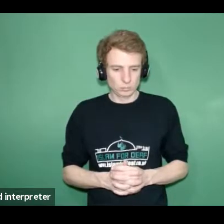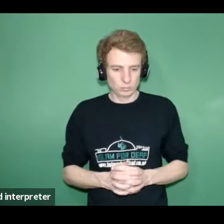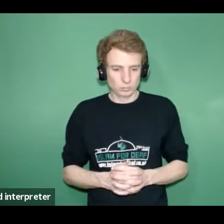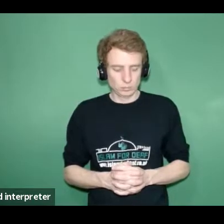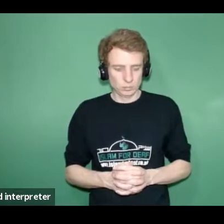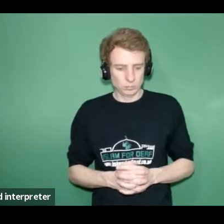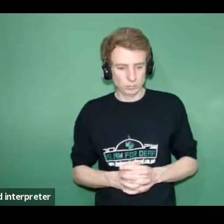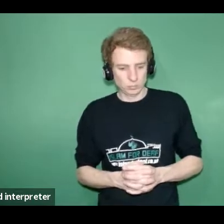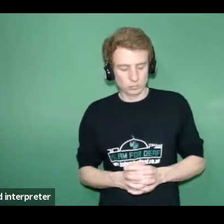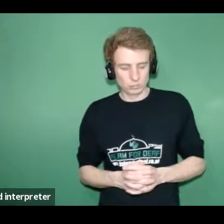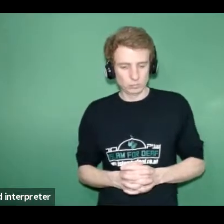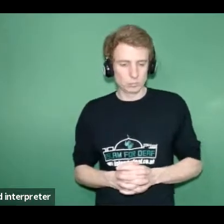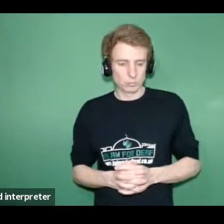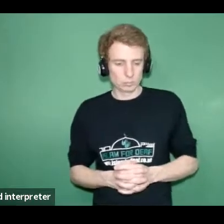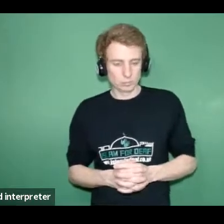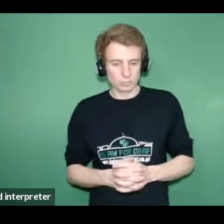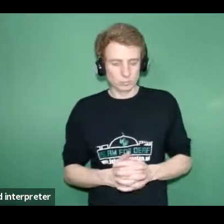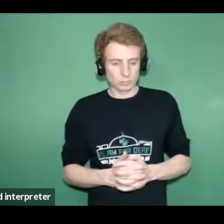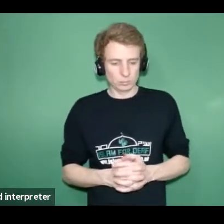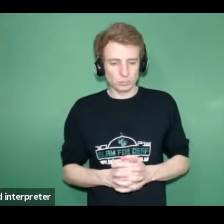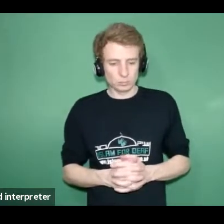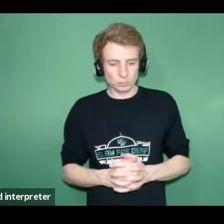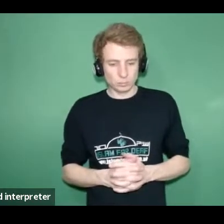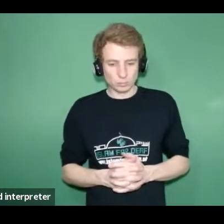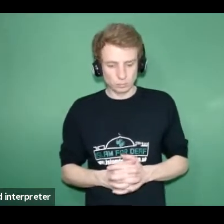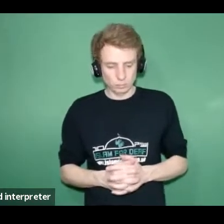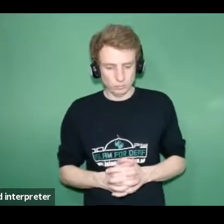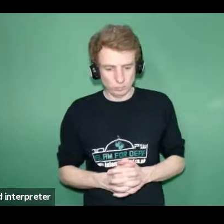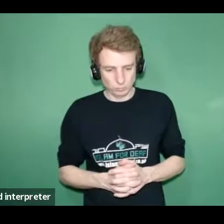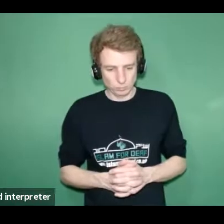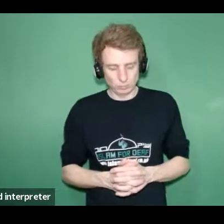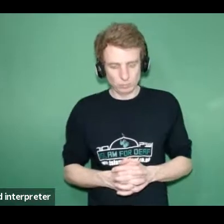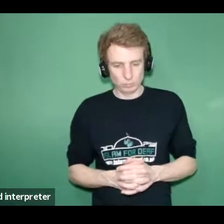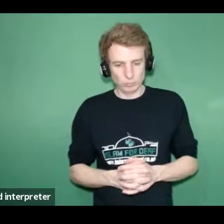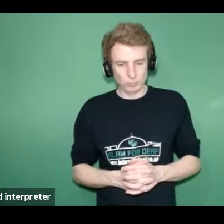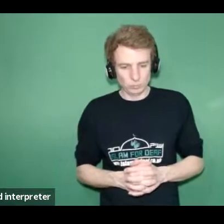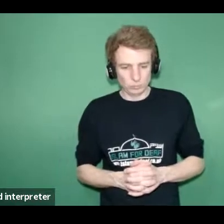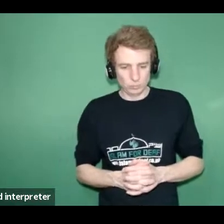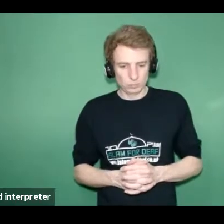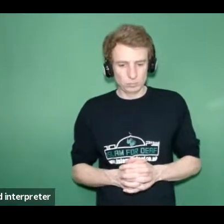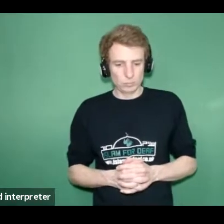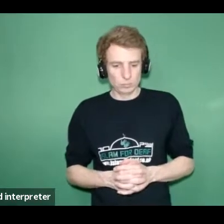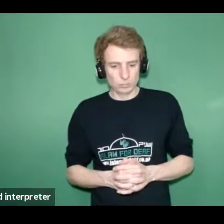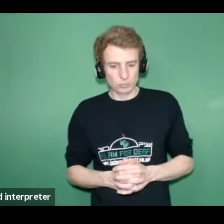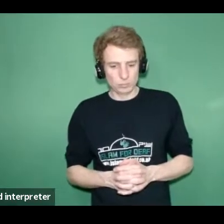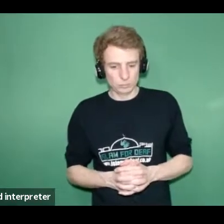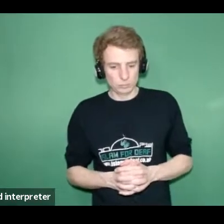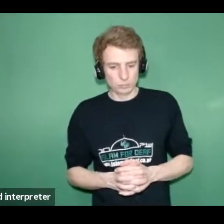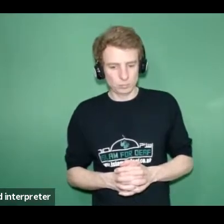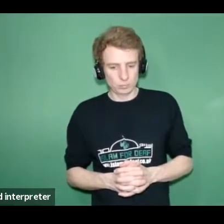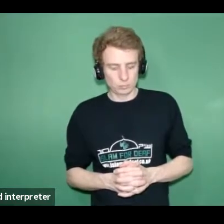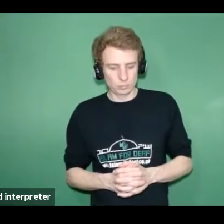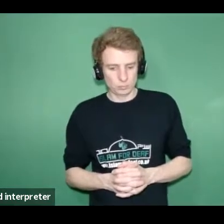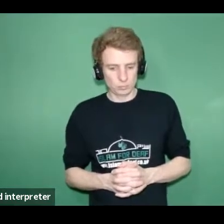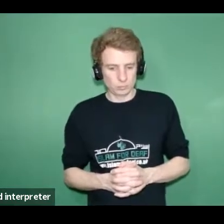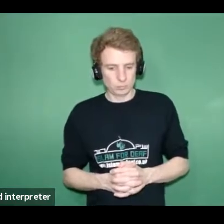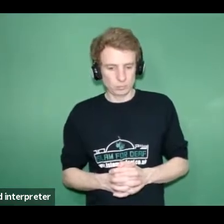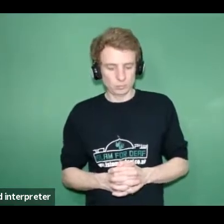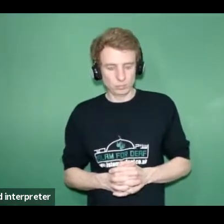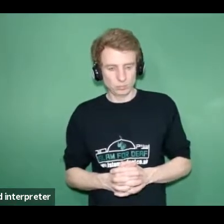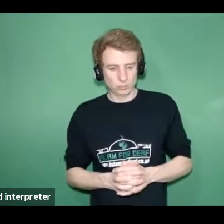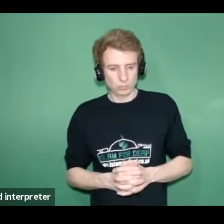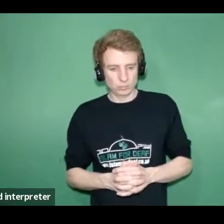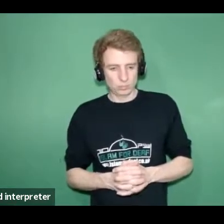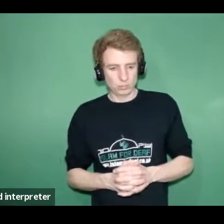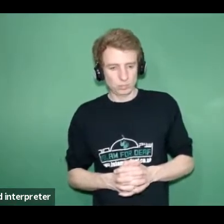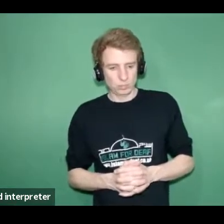الأذكار يحافظ على أذكار الصباح والمساء والدخول والخروج والنوم والاستيقاظ، ويكثر كثيرا من